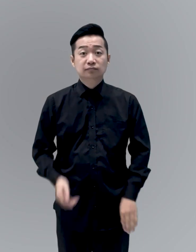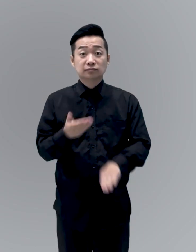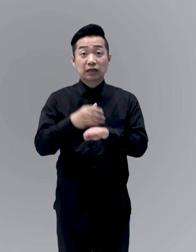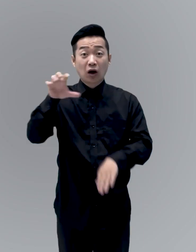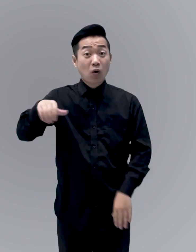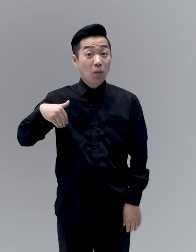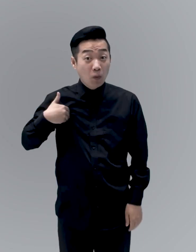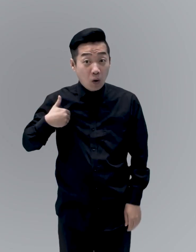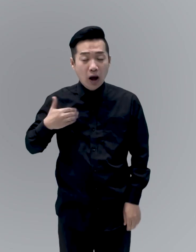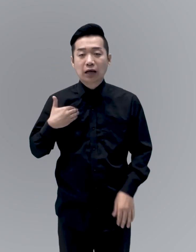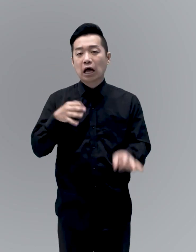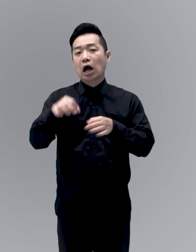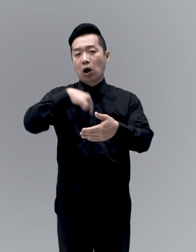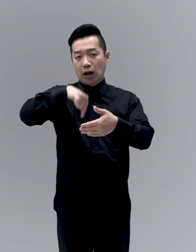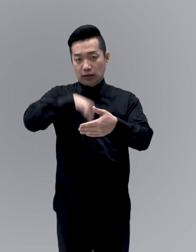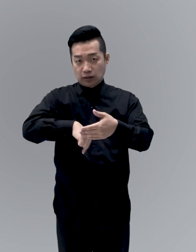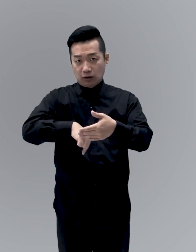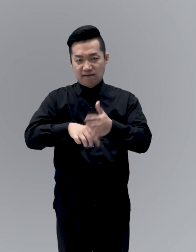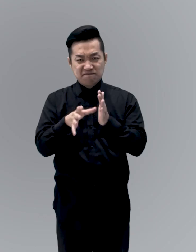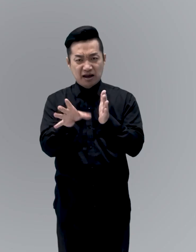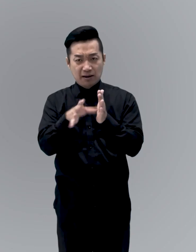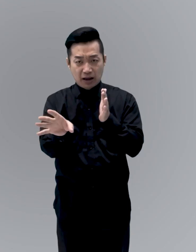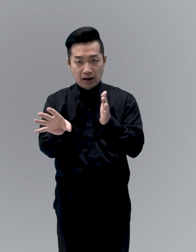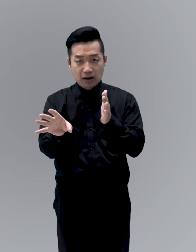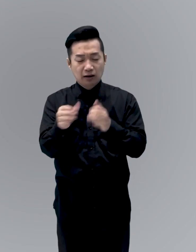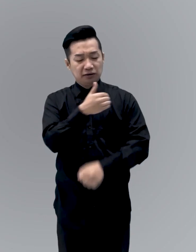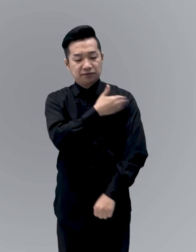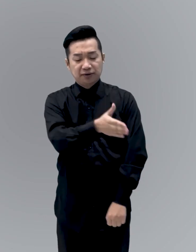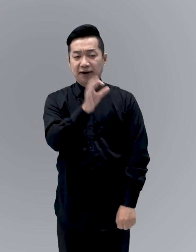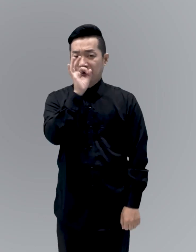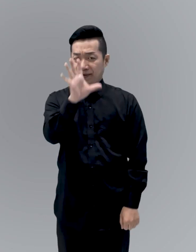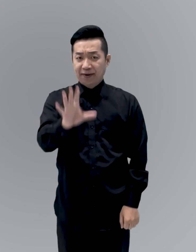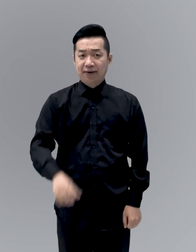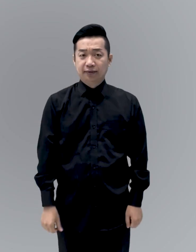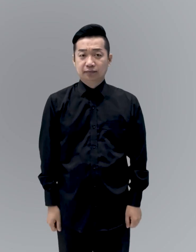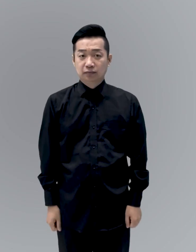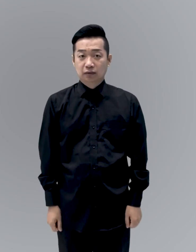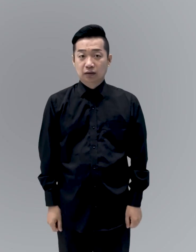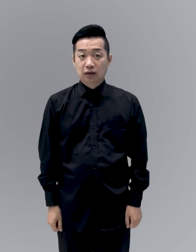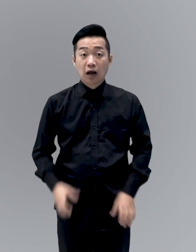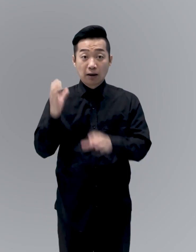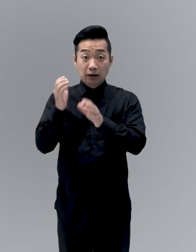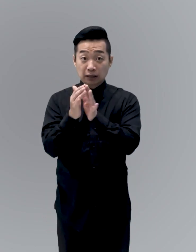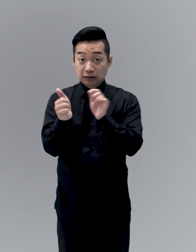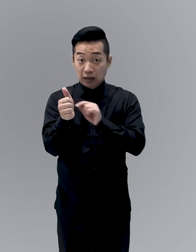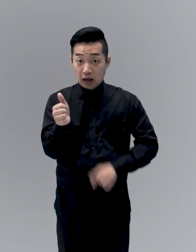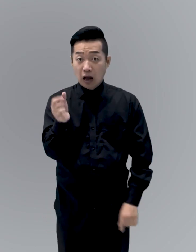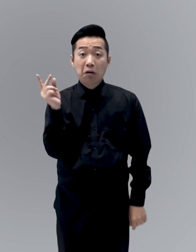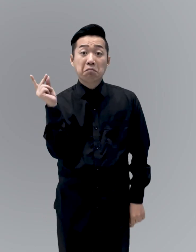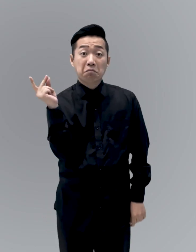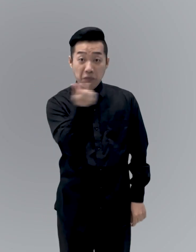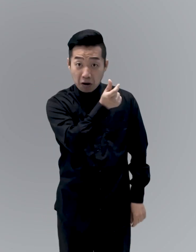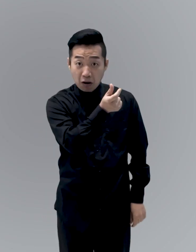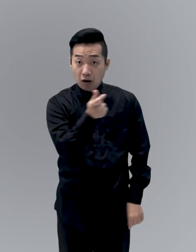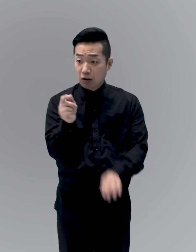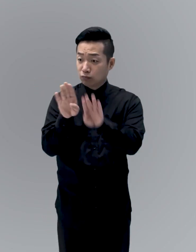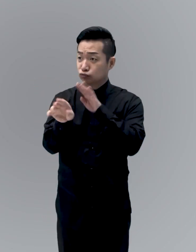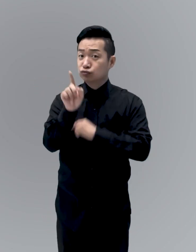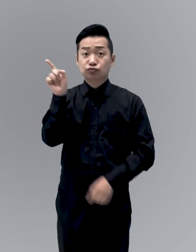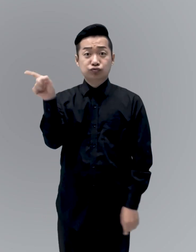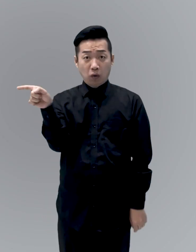다른 곳이면 몰라도 제 가게에서 이런 비열한 짓을 하는 건 눈 감아줄 수 없죠. 바텐더는 손가락을 탁 튕기더니